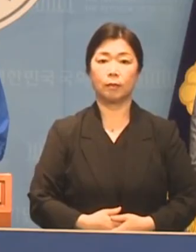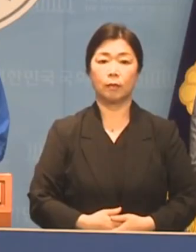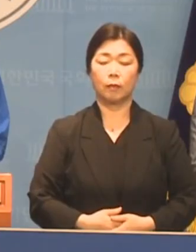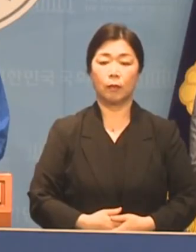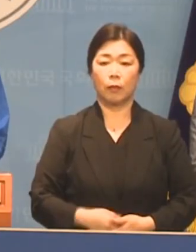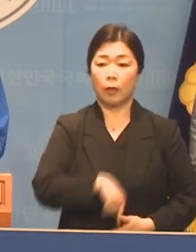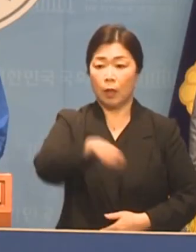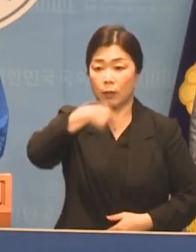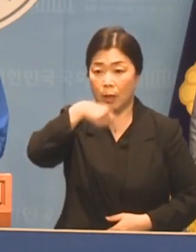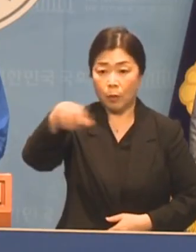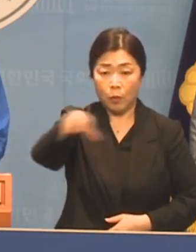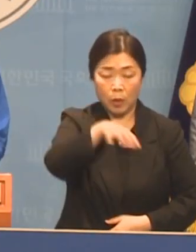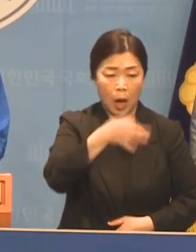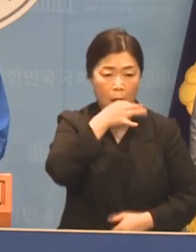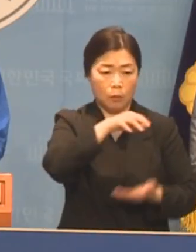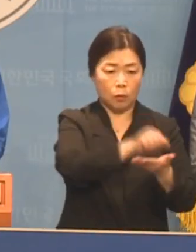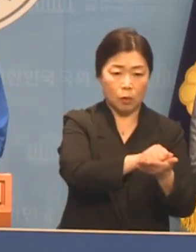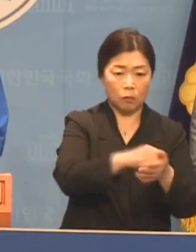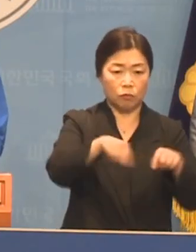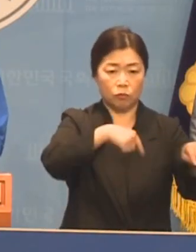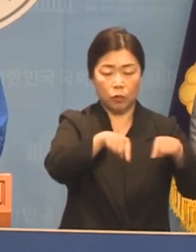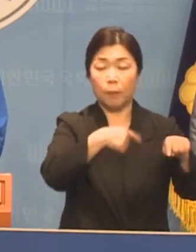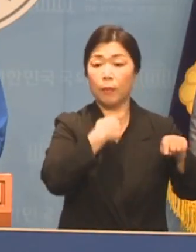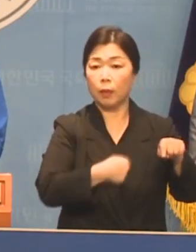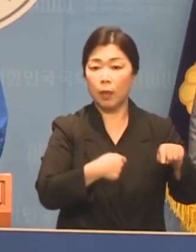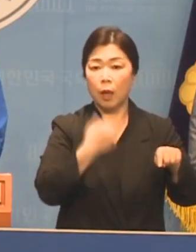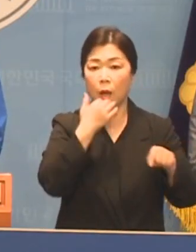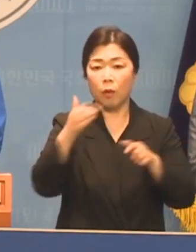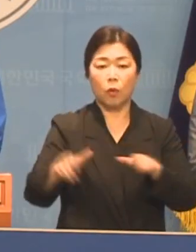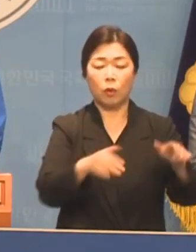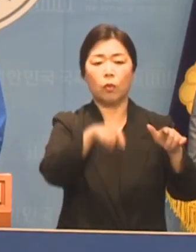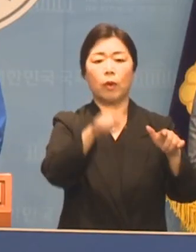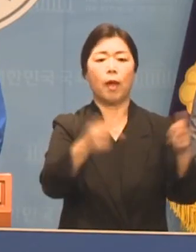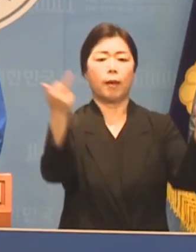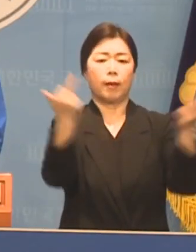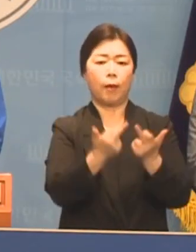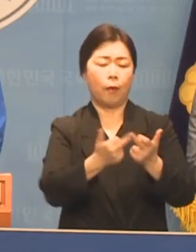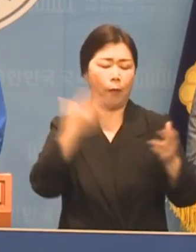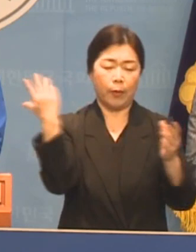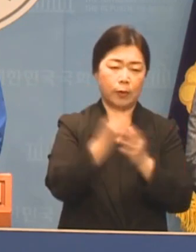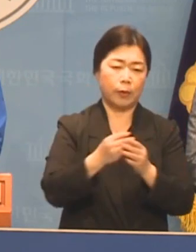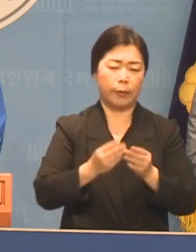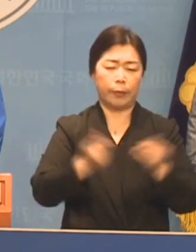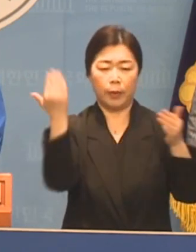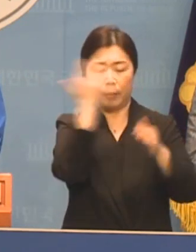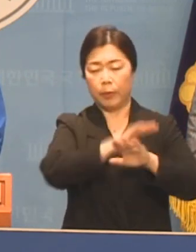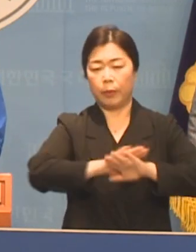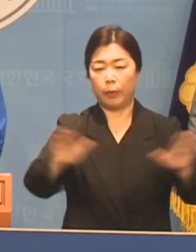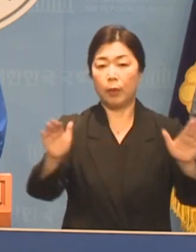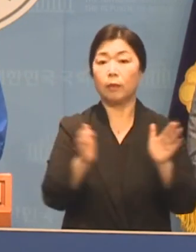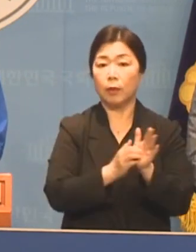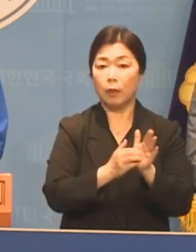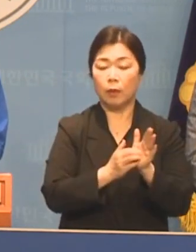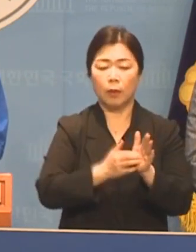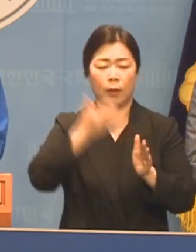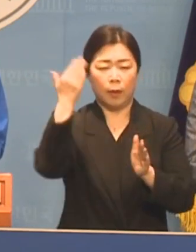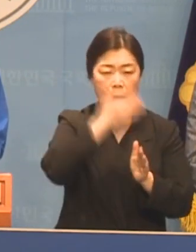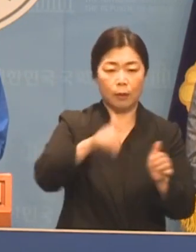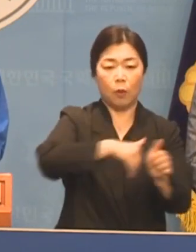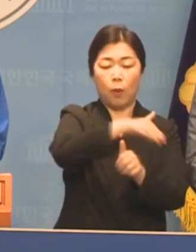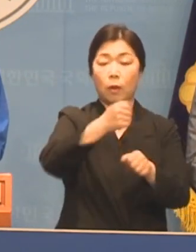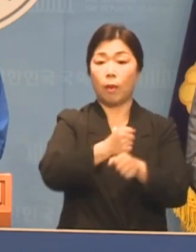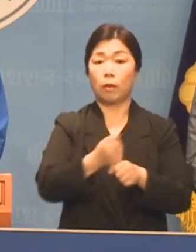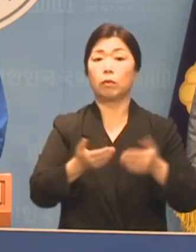주변 식당이 독점해 운영하던 경기도 내 계곡을 일대 정비하여 쾌적한